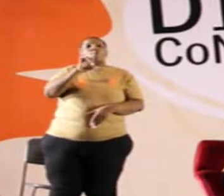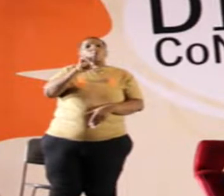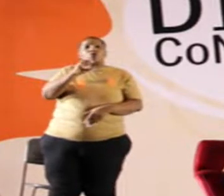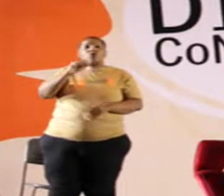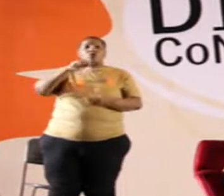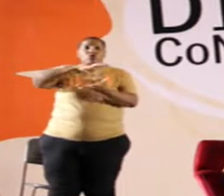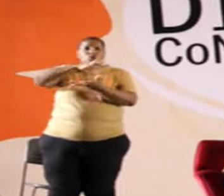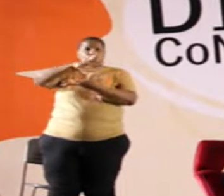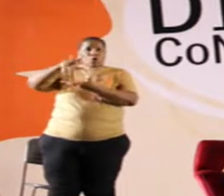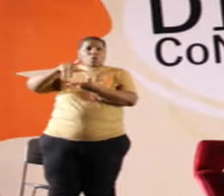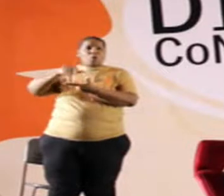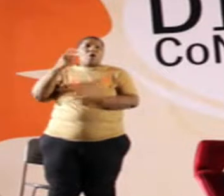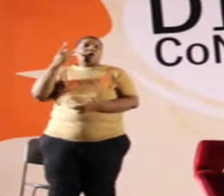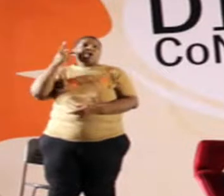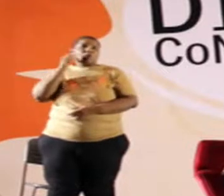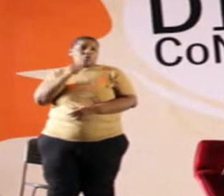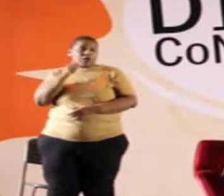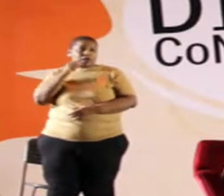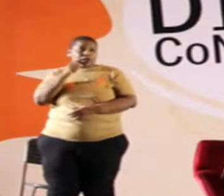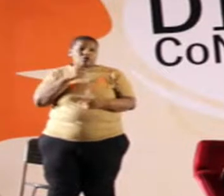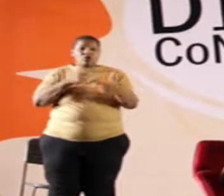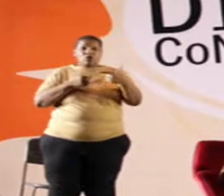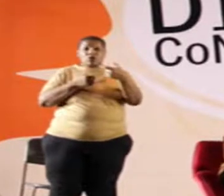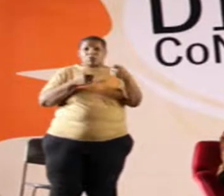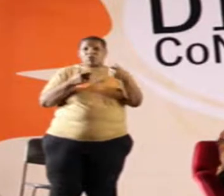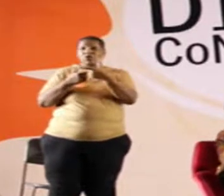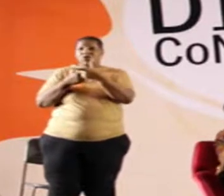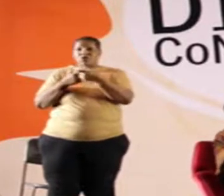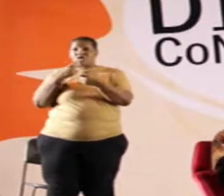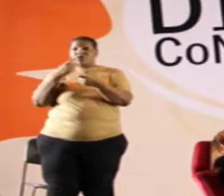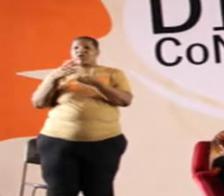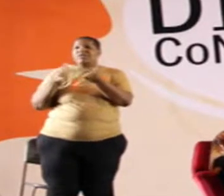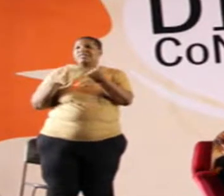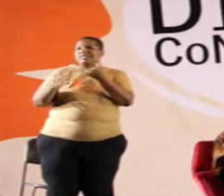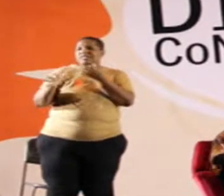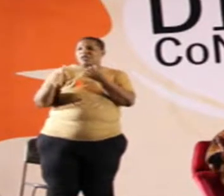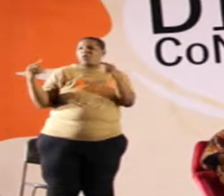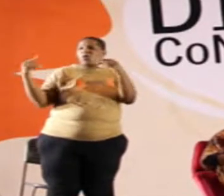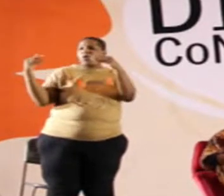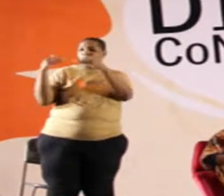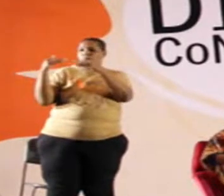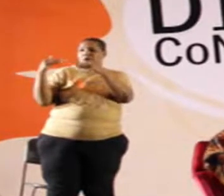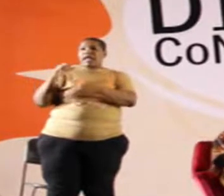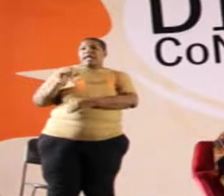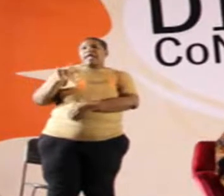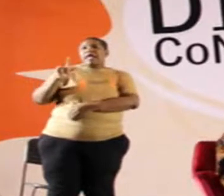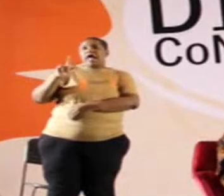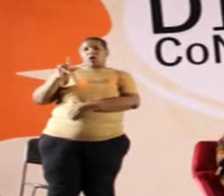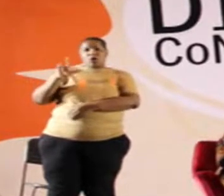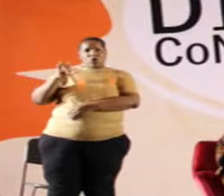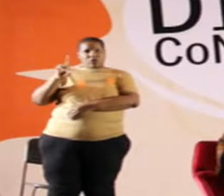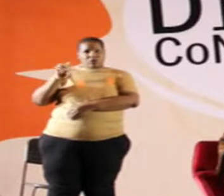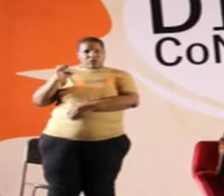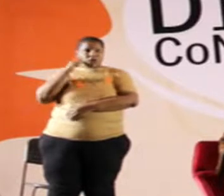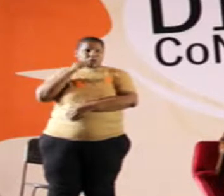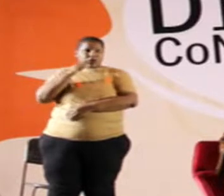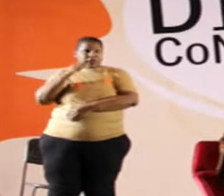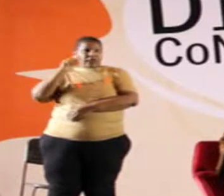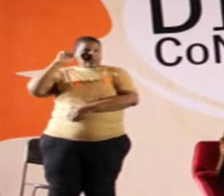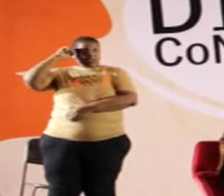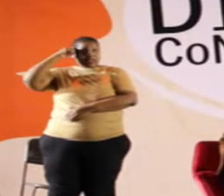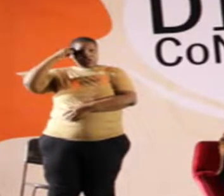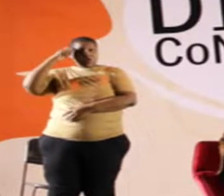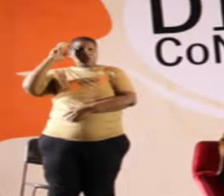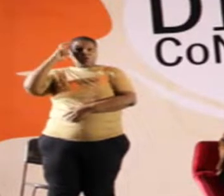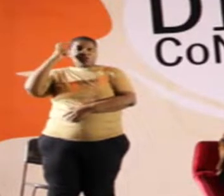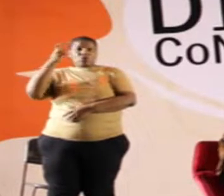Mulheres. Em 2020, lançou o samba Segundo os Ialodês, Mulheres Negras e Cultura Midiática. E